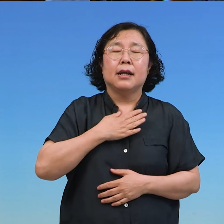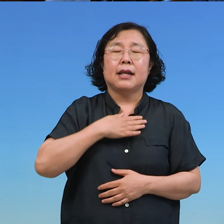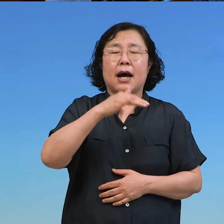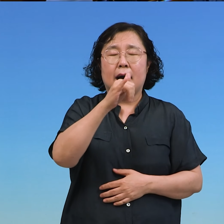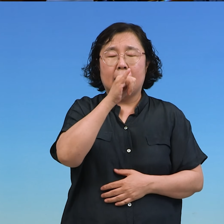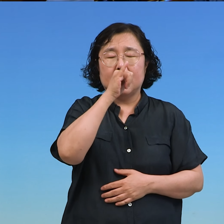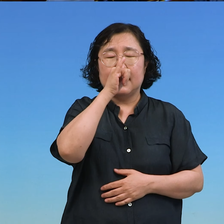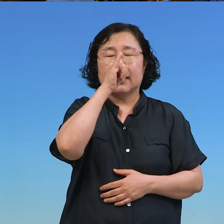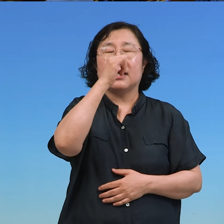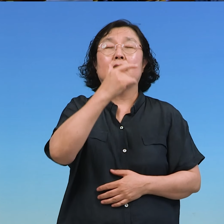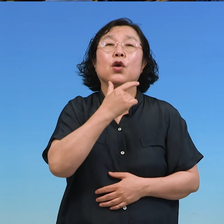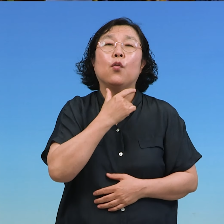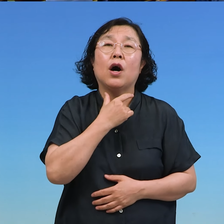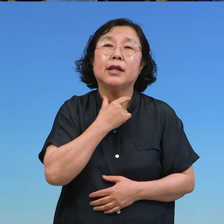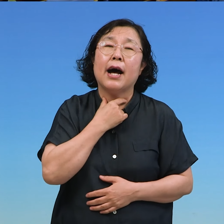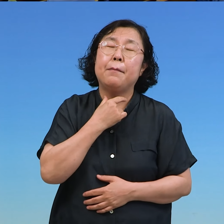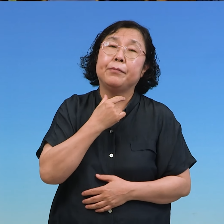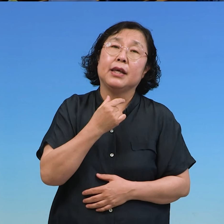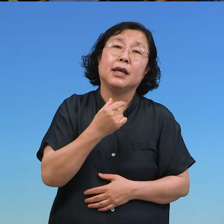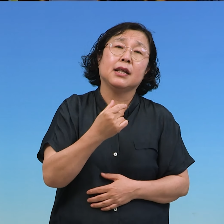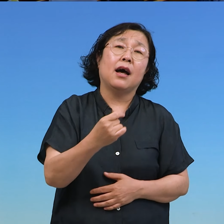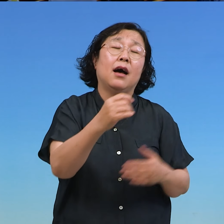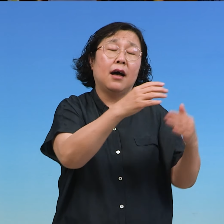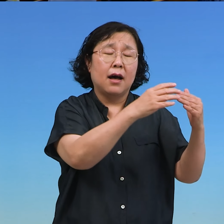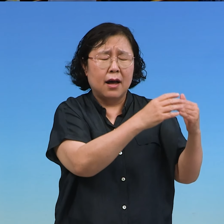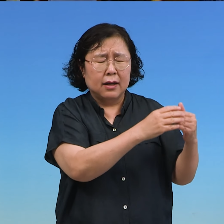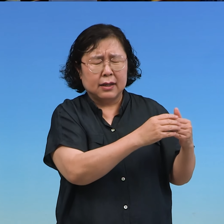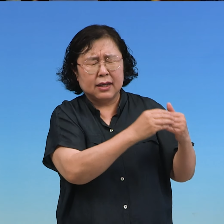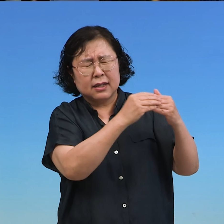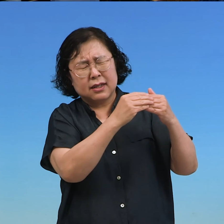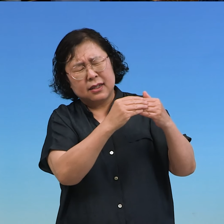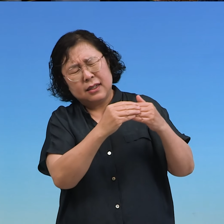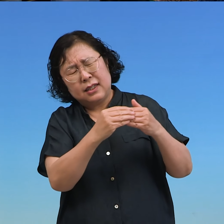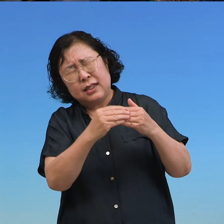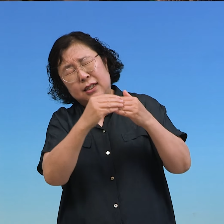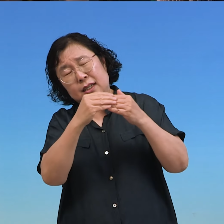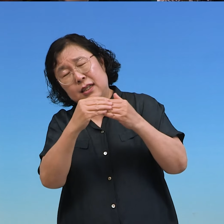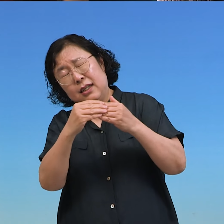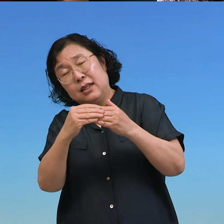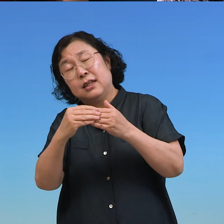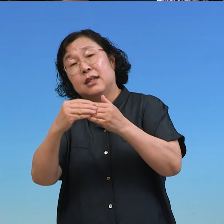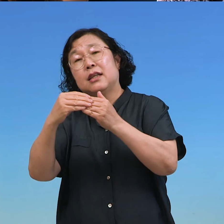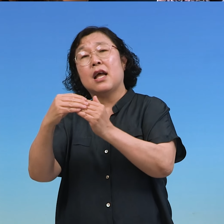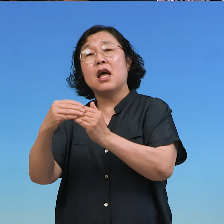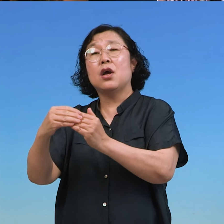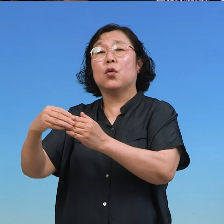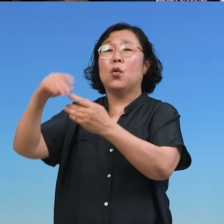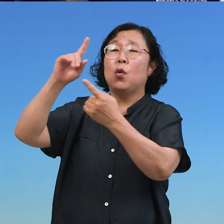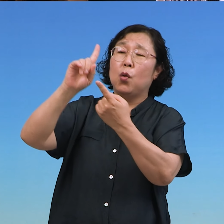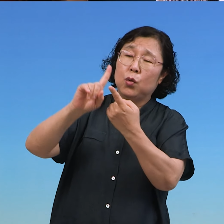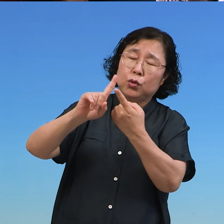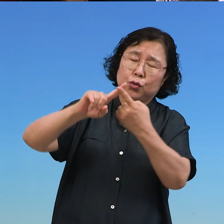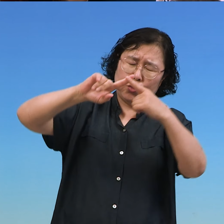믿기 원합니다 이끄시는 대로 순종하며 살리니